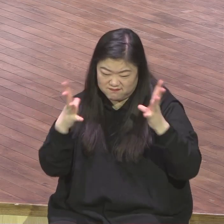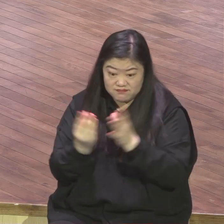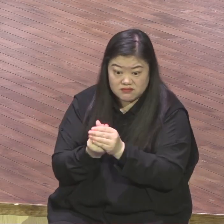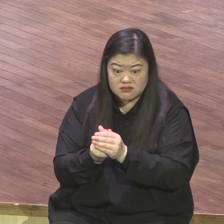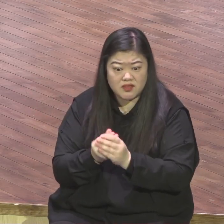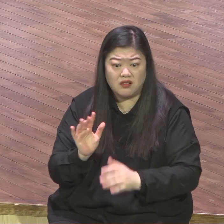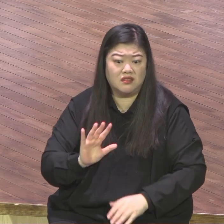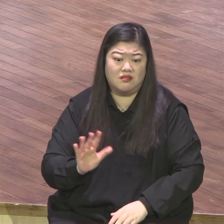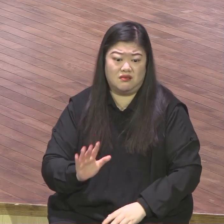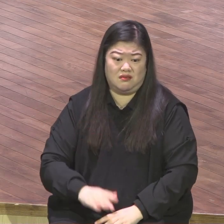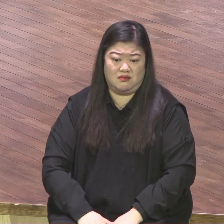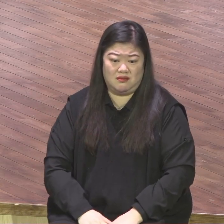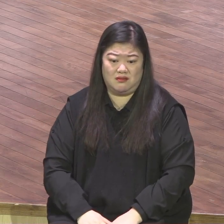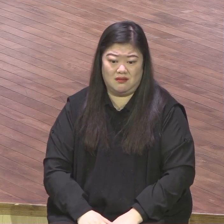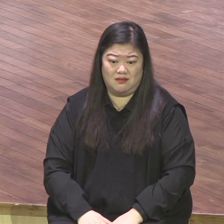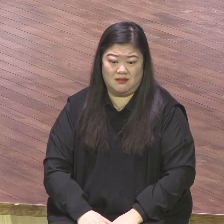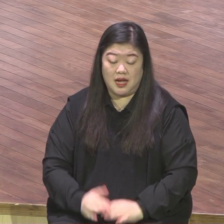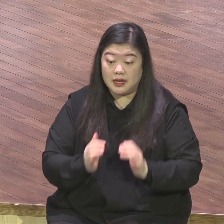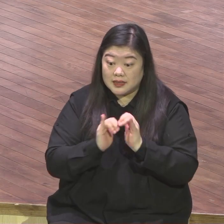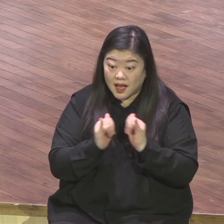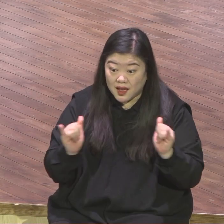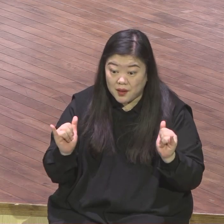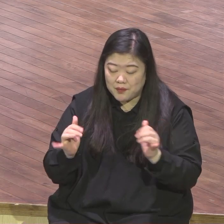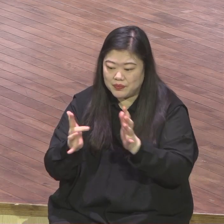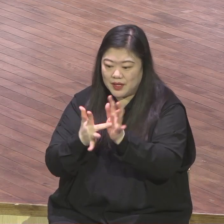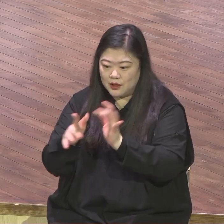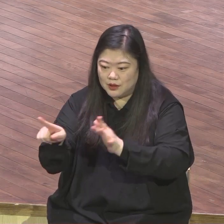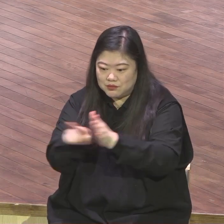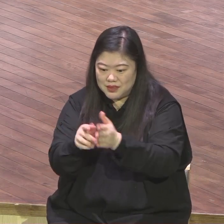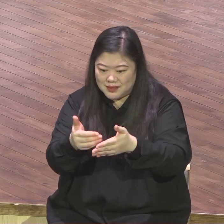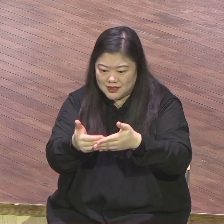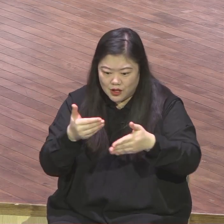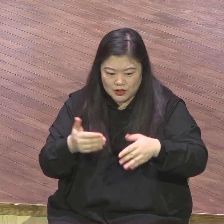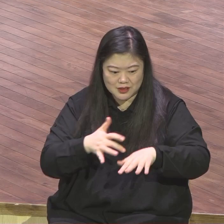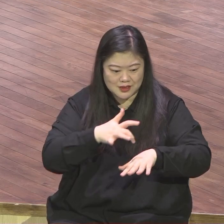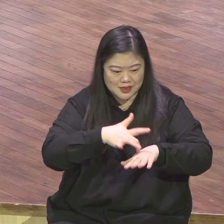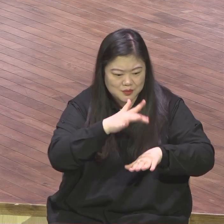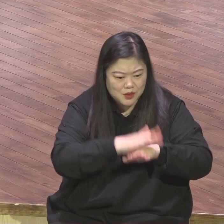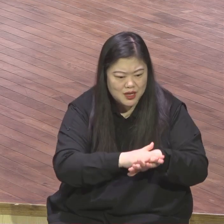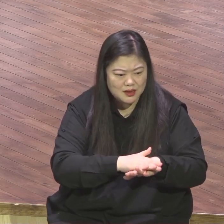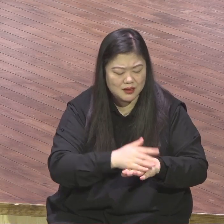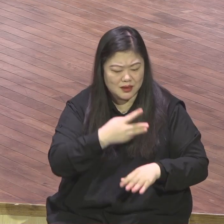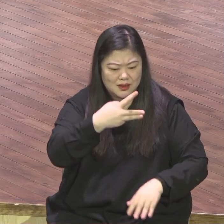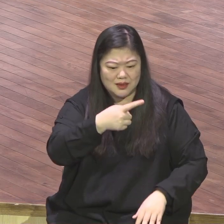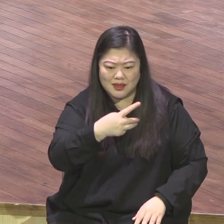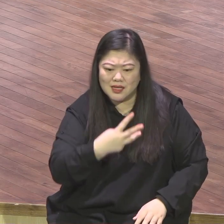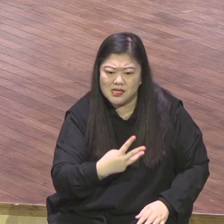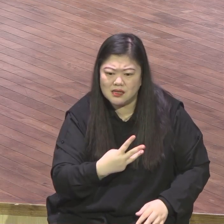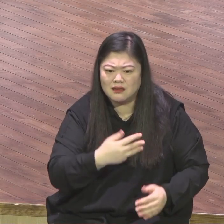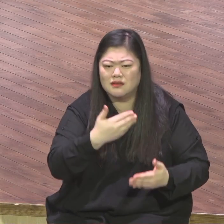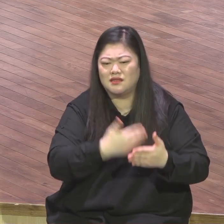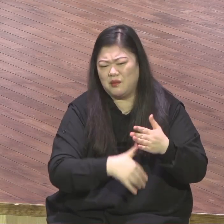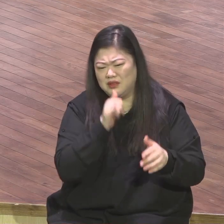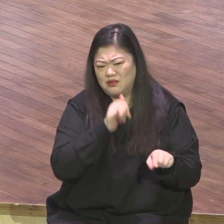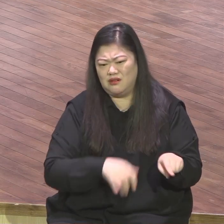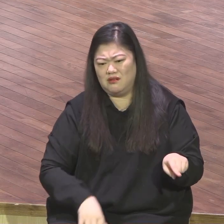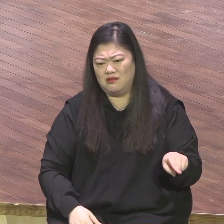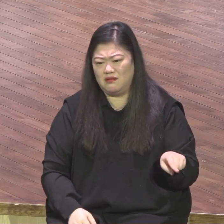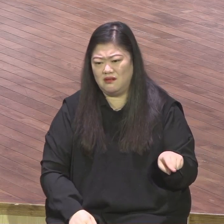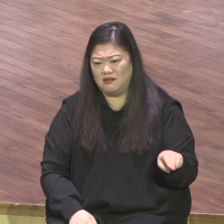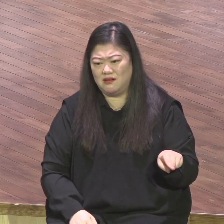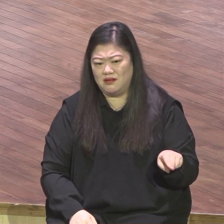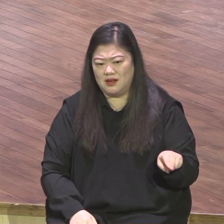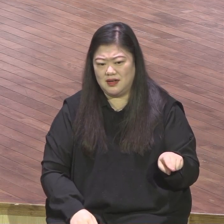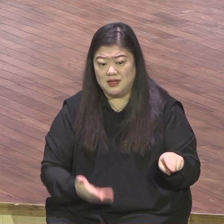여전히 우리는 옛 체질, 옛 습관, 옛 틀에 살고 있기 때문에 그것을 조금씩